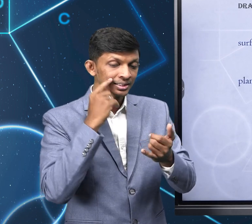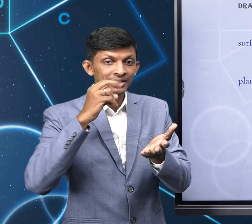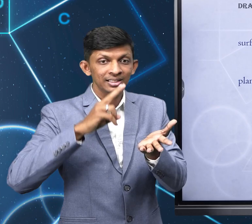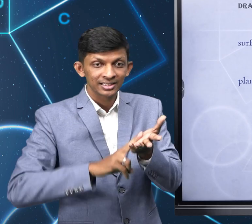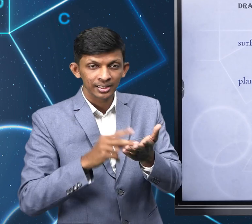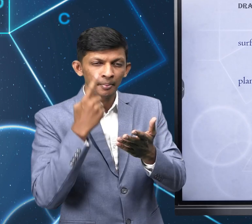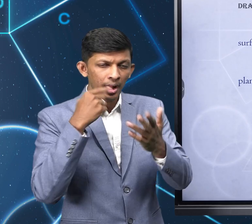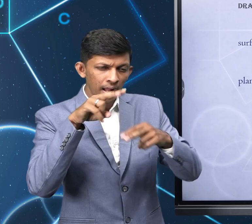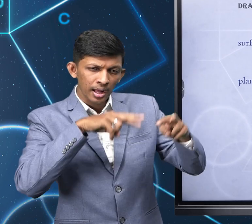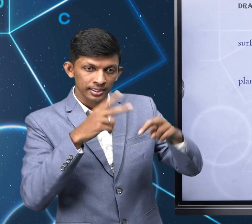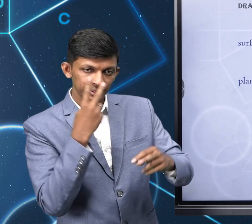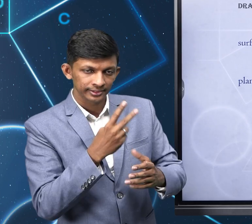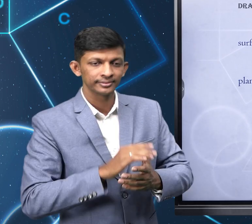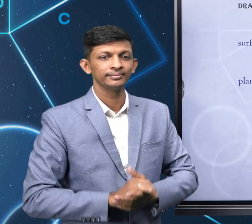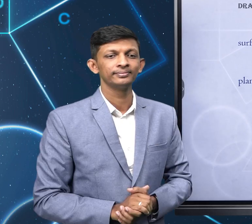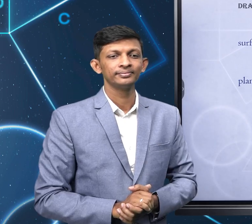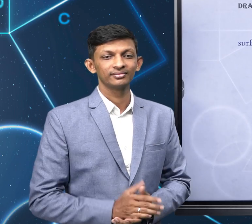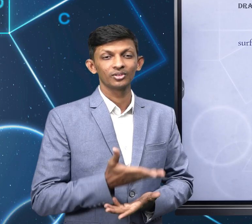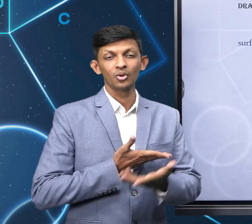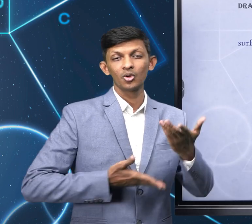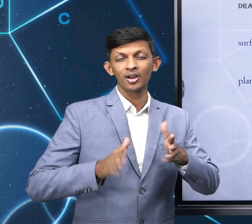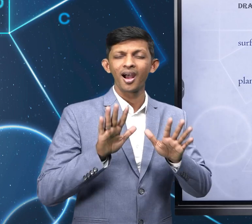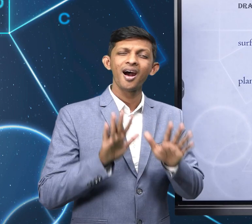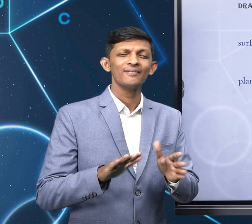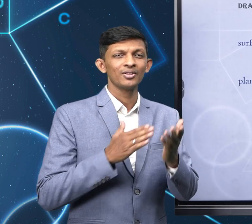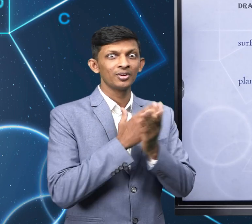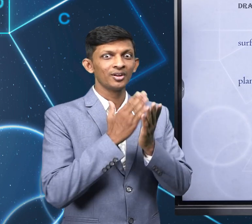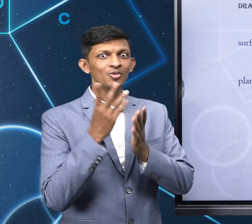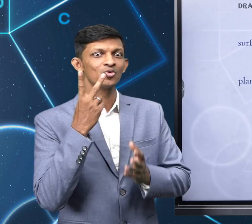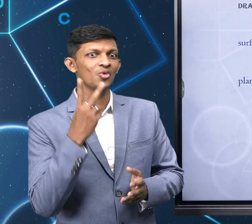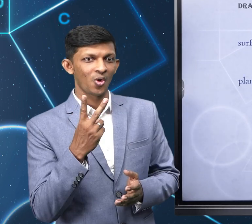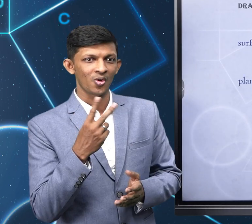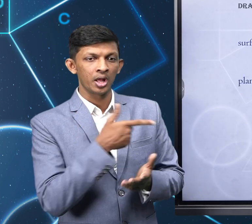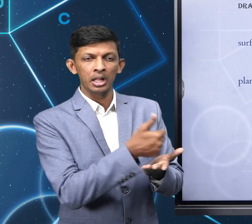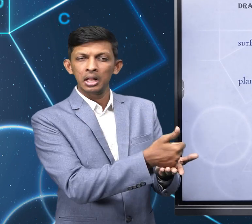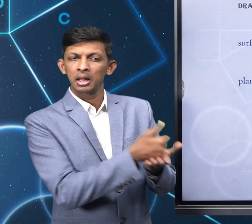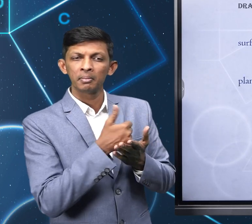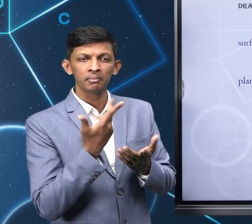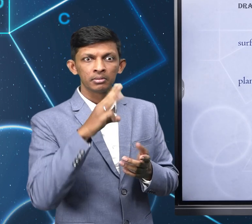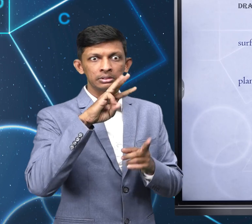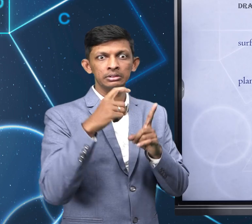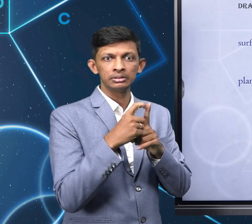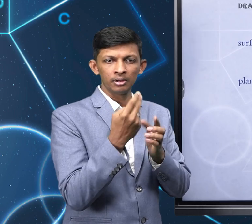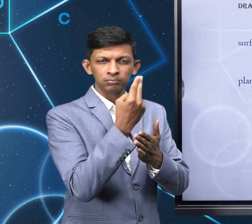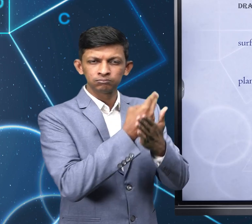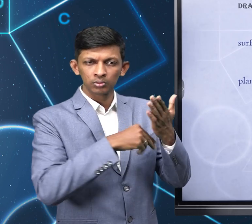इल्युजन म्हणतात. येथे आमच्याकडे विमानाच्या पृष्ठभागावर 3D आकार काढण्यास